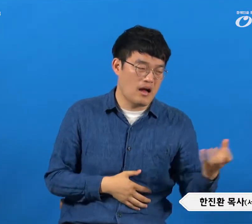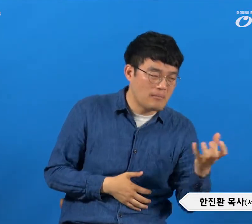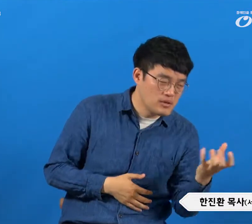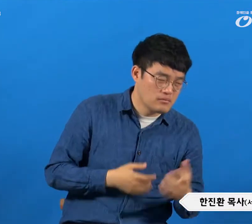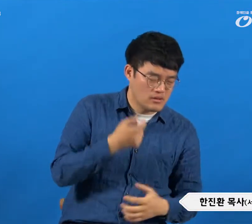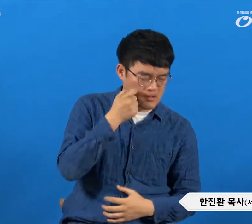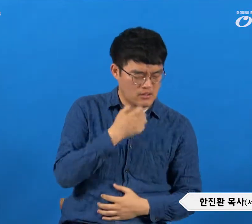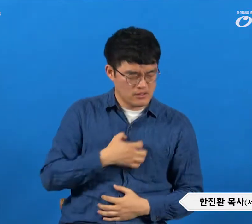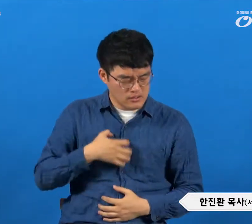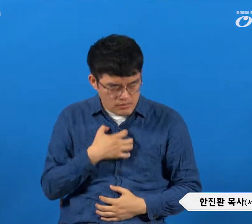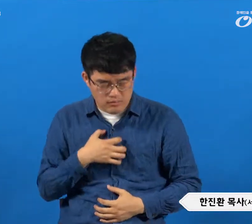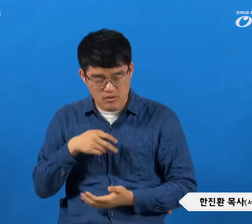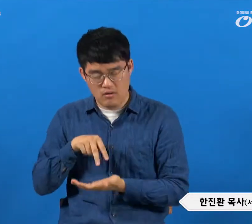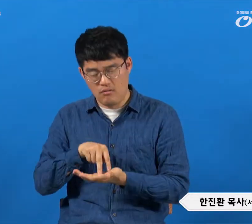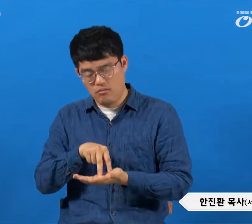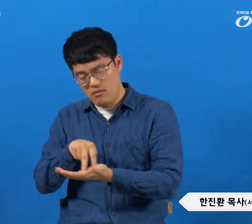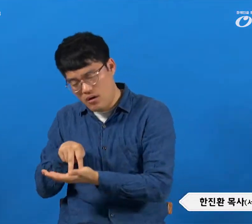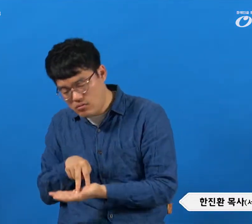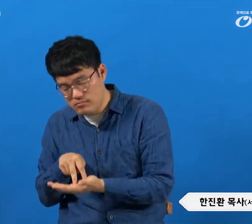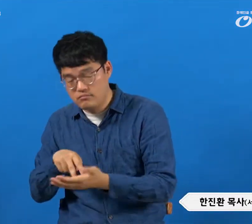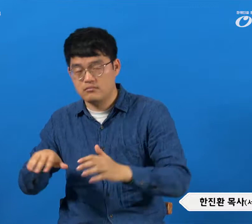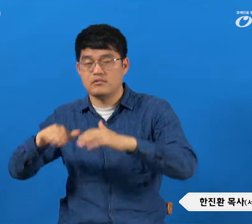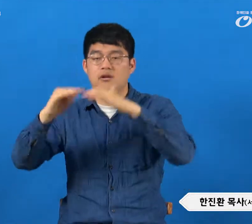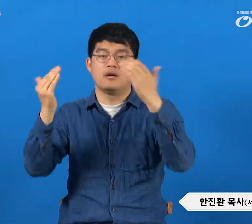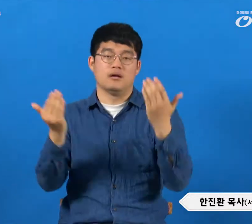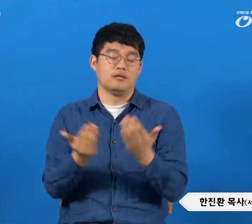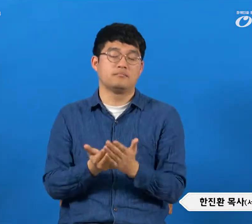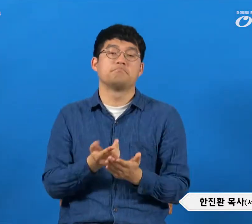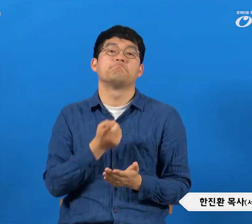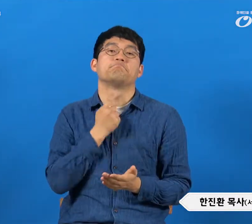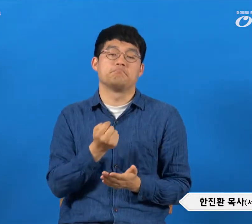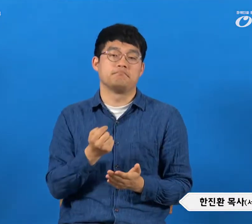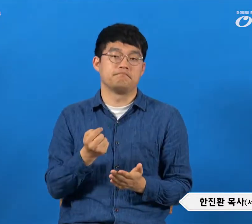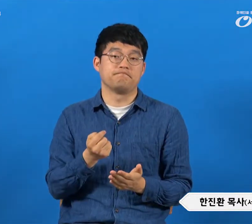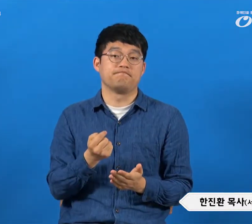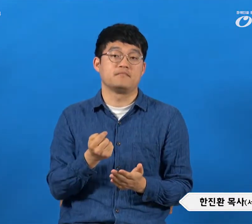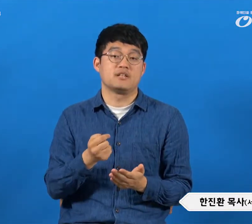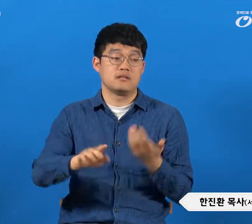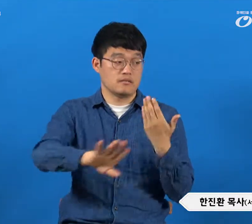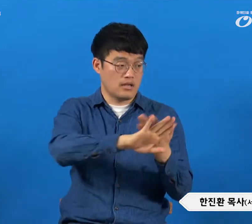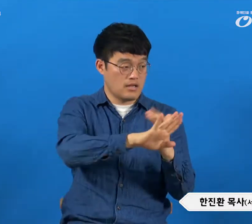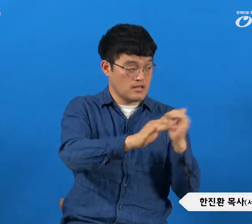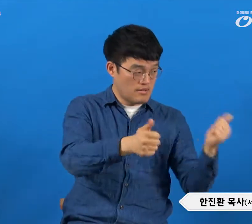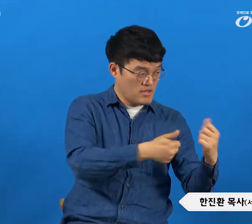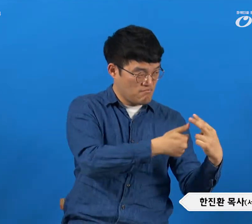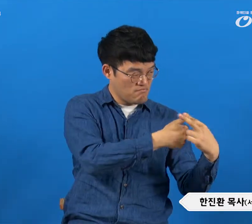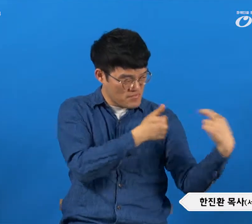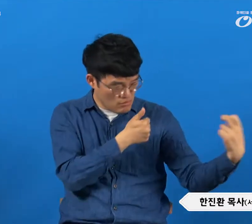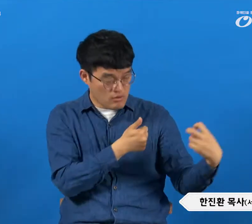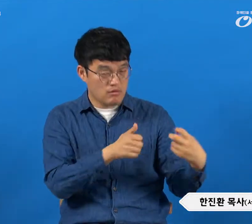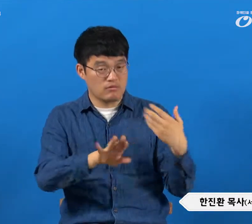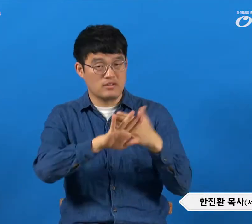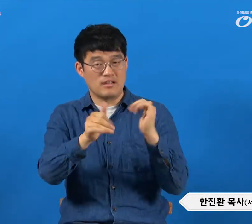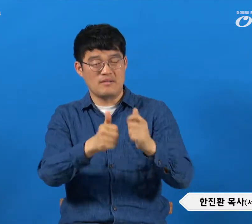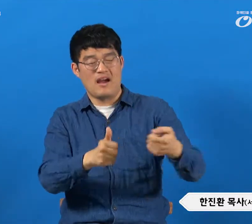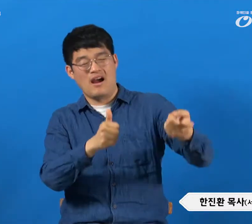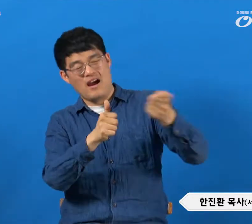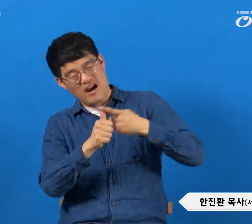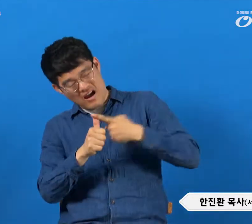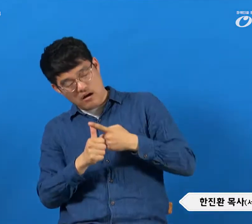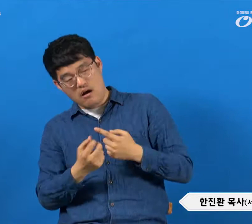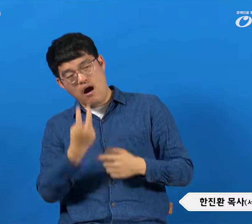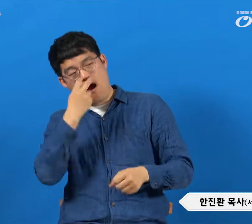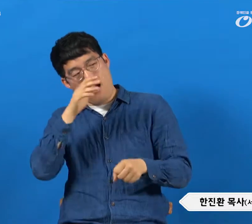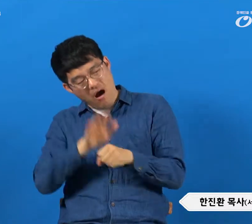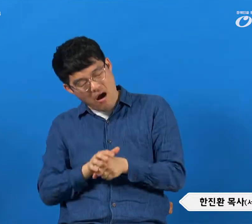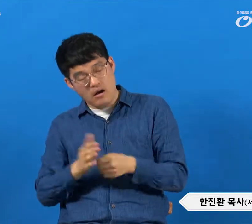아픔도 슬픔도 고독도 다 겪으셨습니다. 남에게 미움받는 것, 모함당하는 것 다 겪으셨습니다.